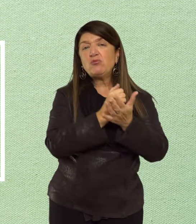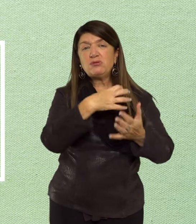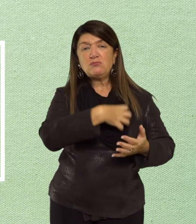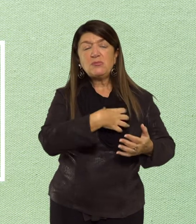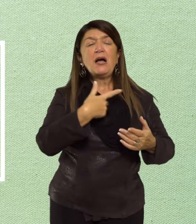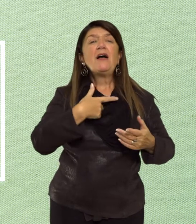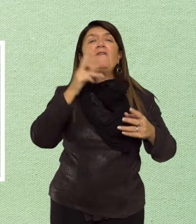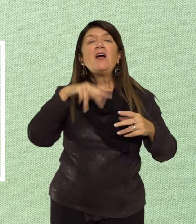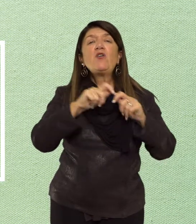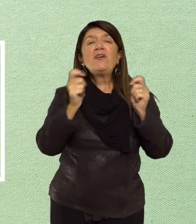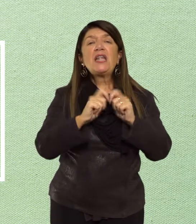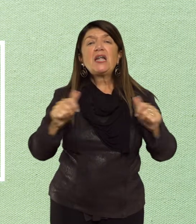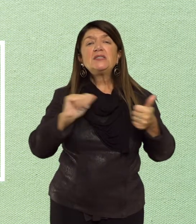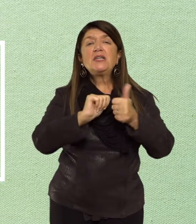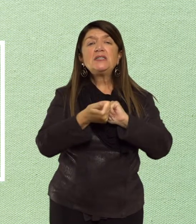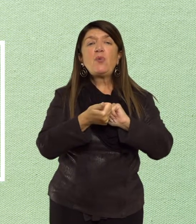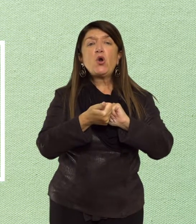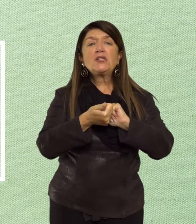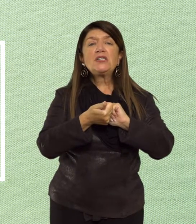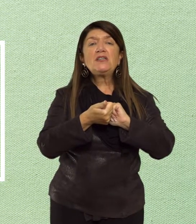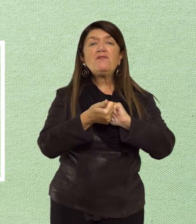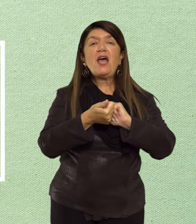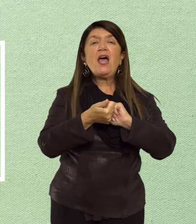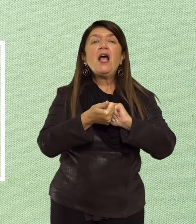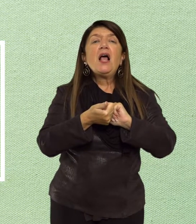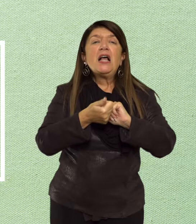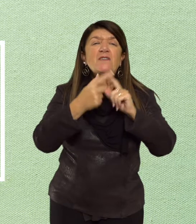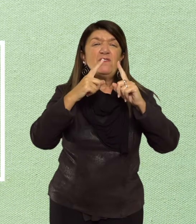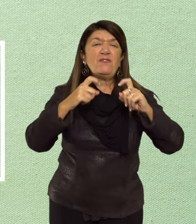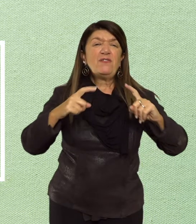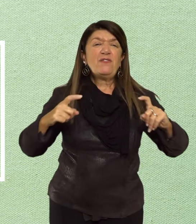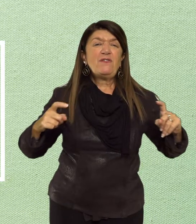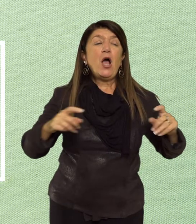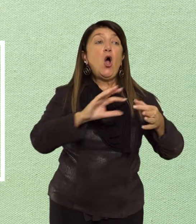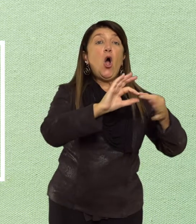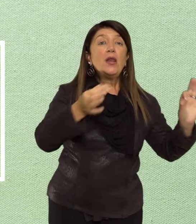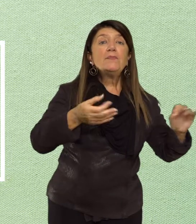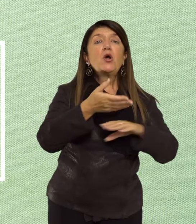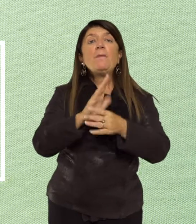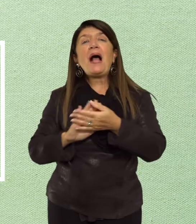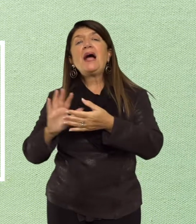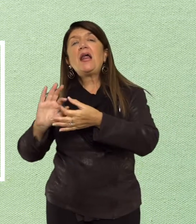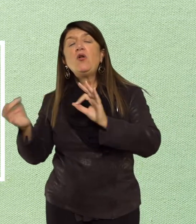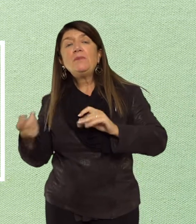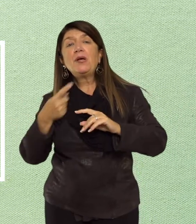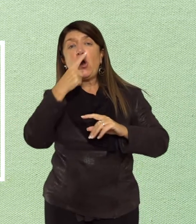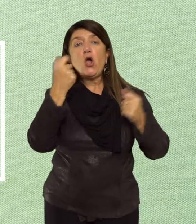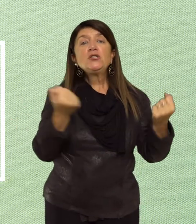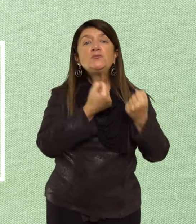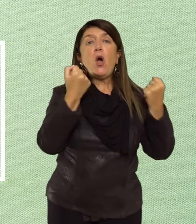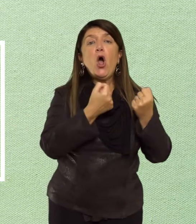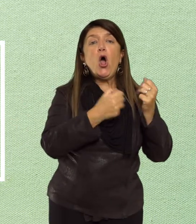nostre federazioni sportive invece non è così. Noi già solo tra nuoto olimpico e paralimpico abbiamo a parte due sponsor diversi, ma due divise diverse,